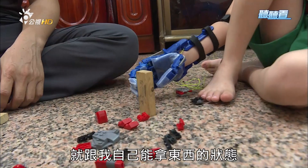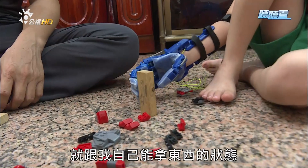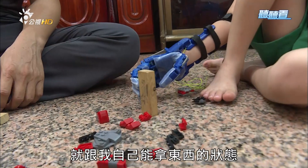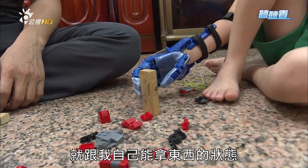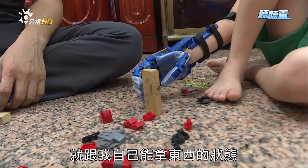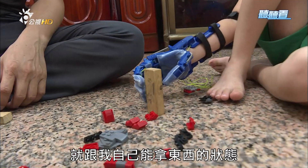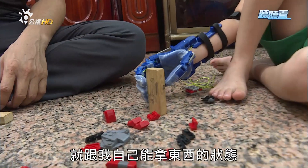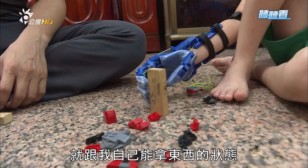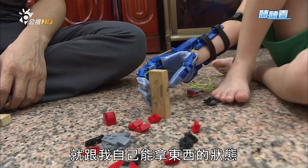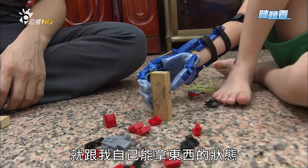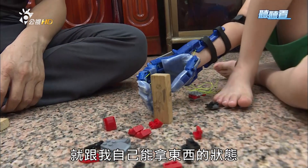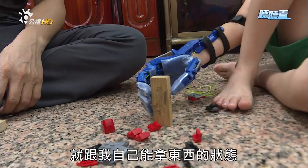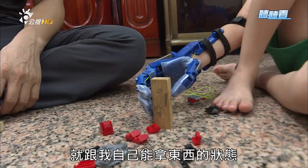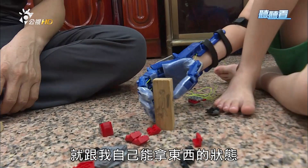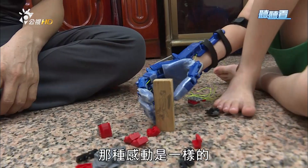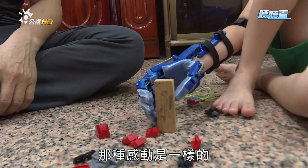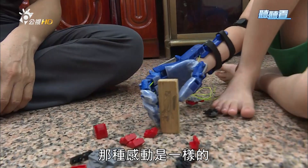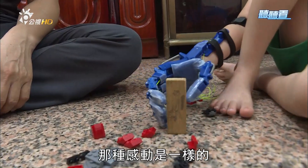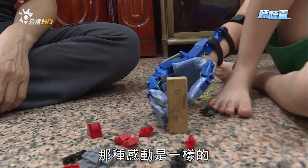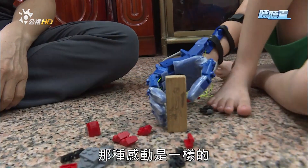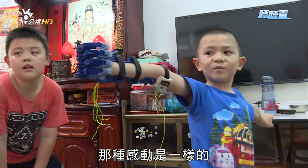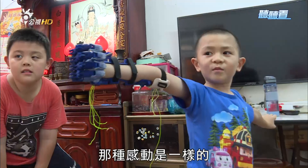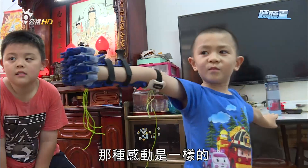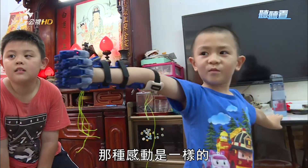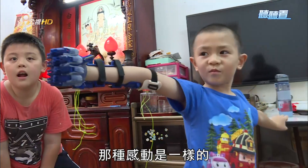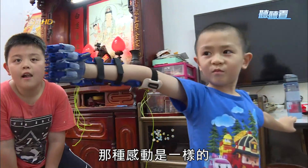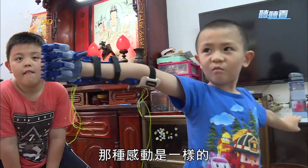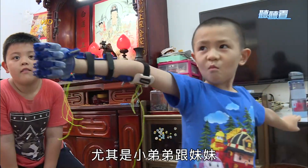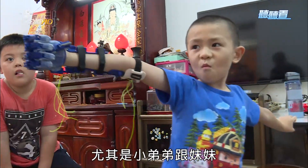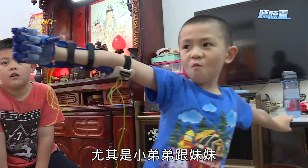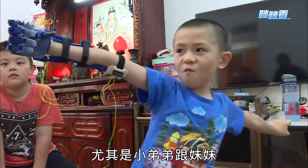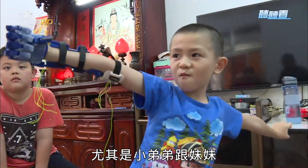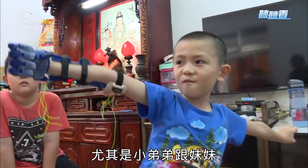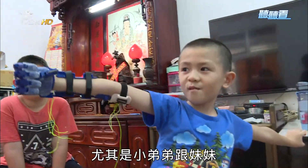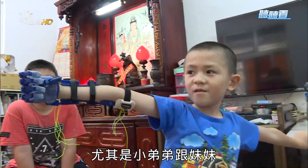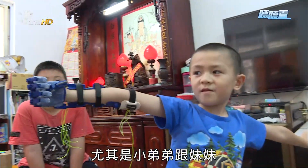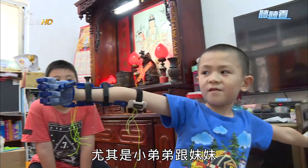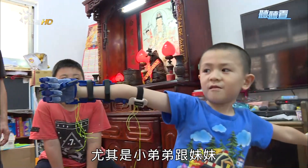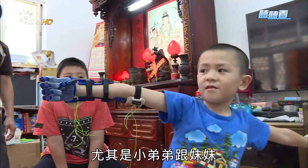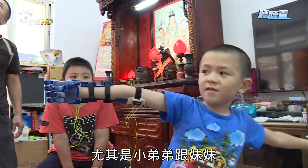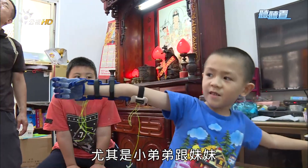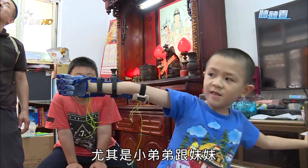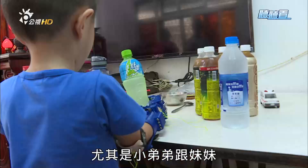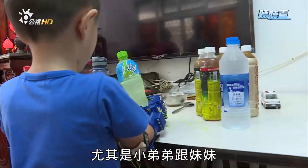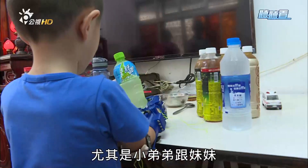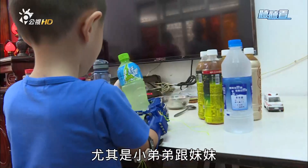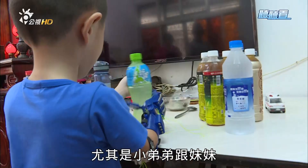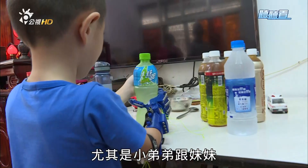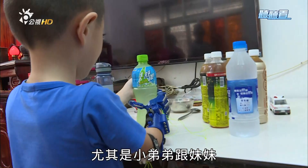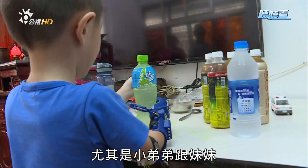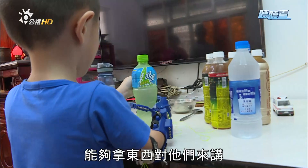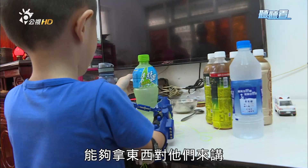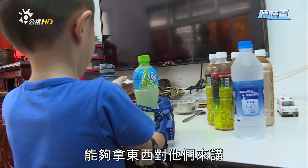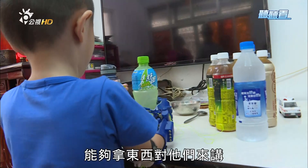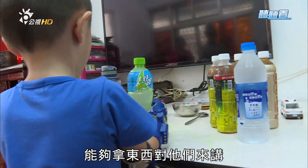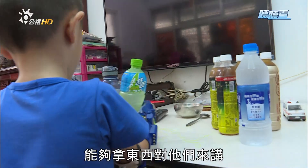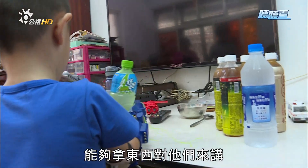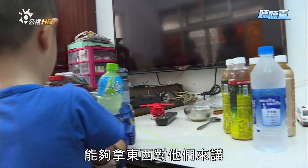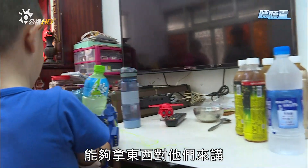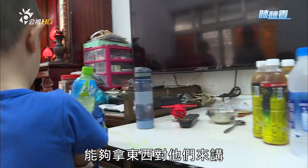西的状态，那种感动是一样的。尤其是小弟弟跟妹妹能够拿东西，对他们来